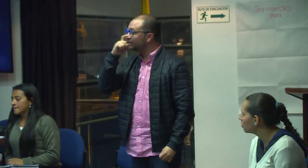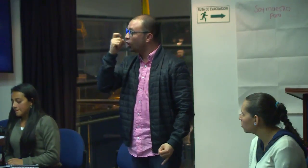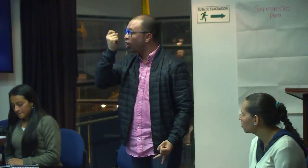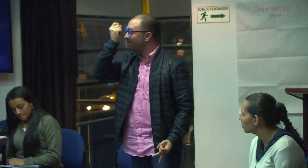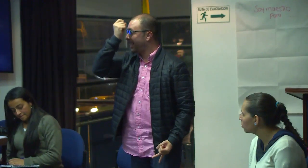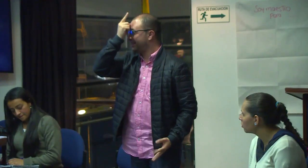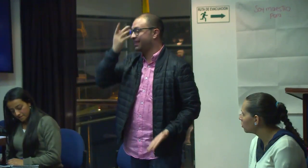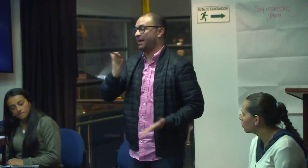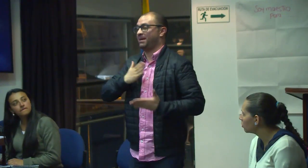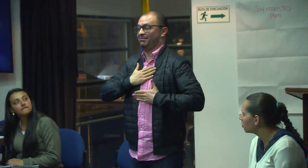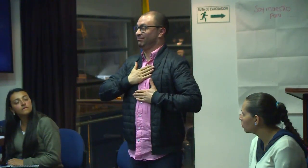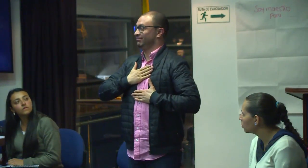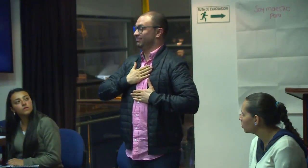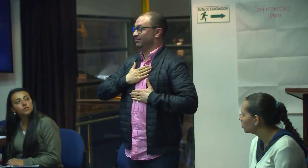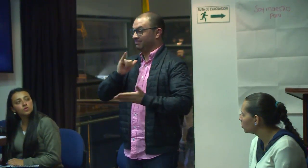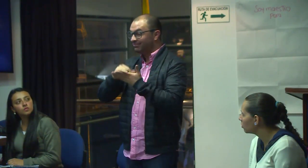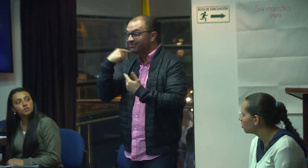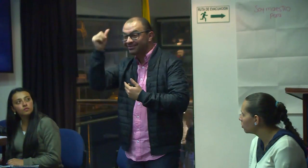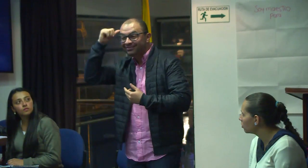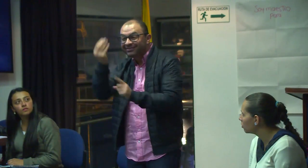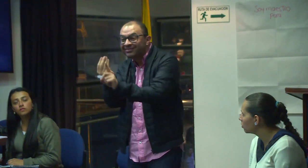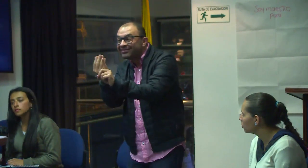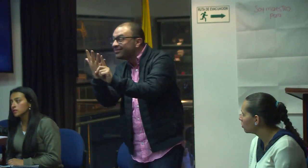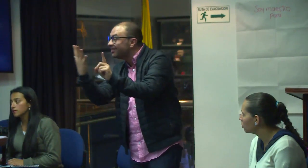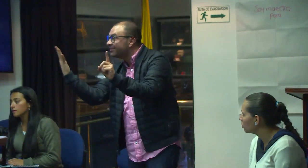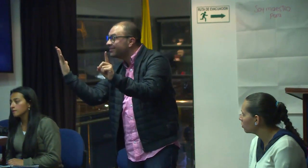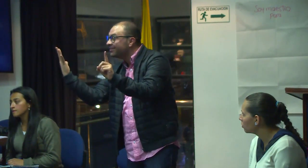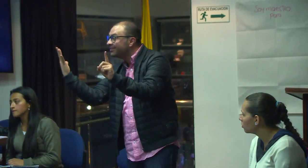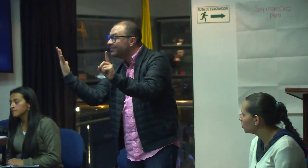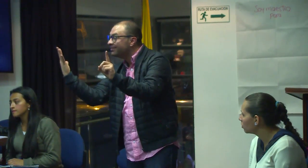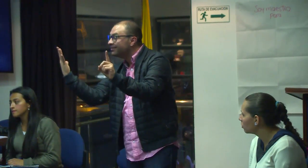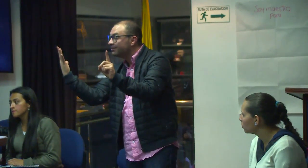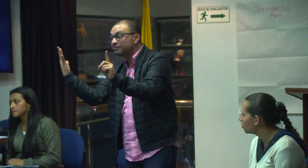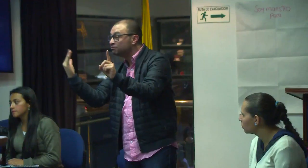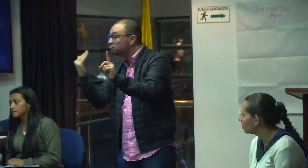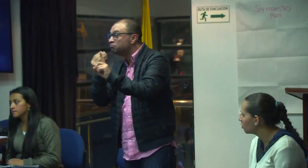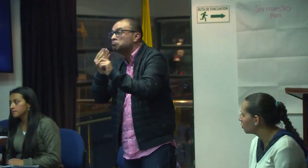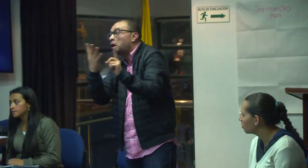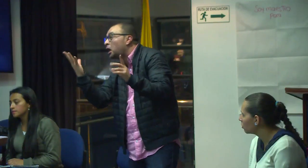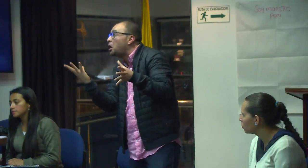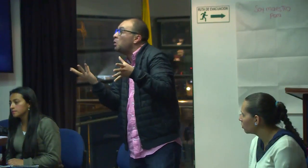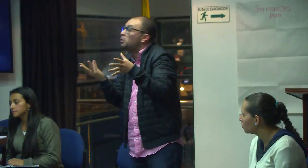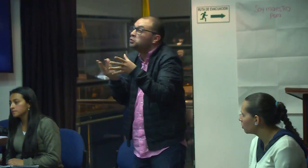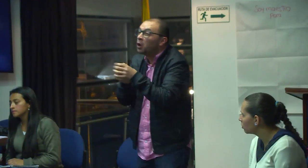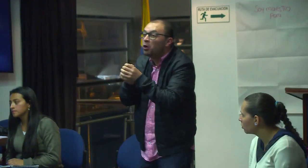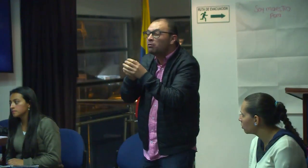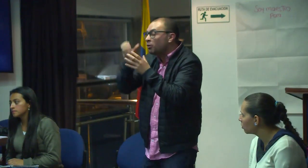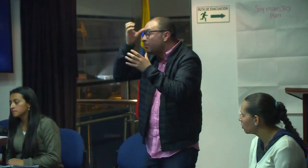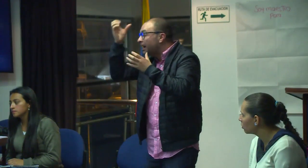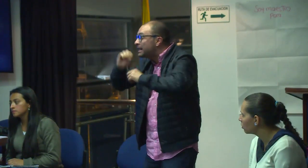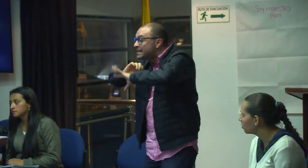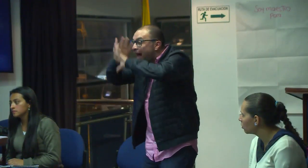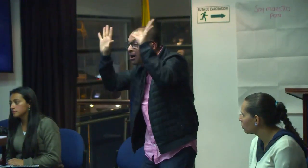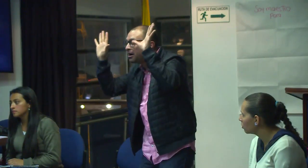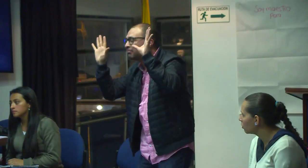lo reflexionemos como personas. ¿Recuerdan cuando les dije anteriormente ese tema de la